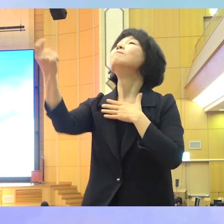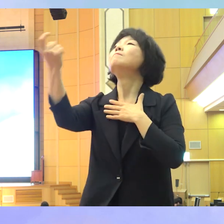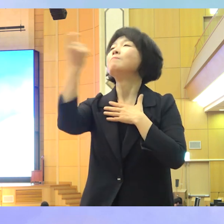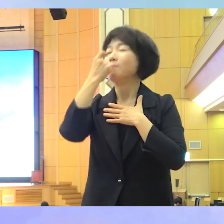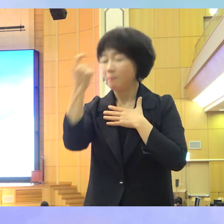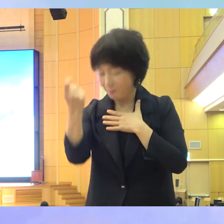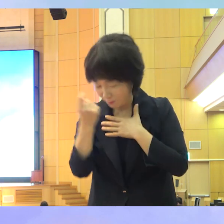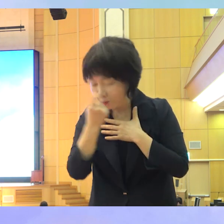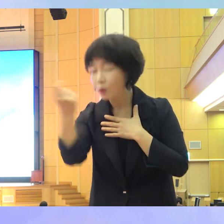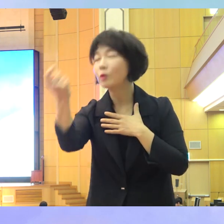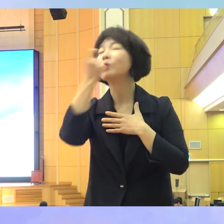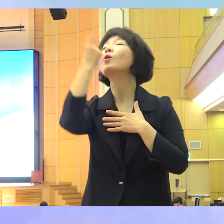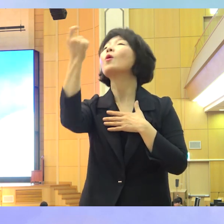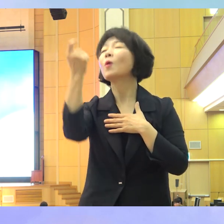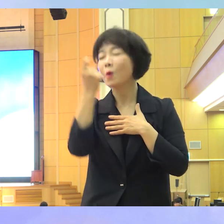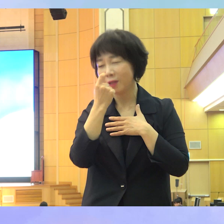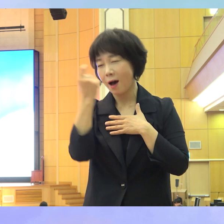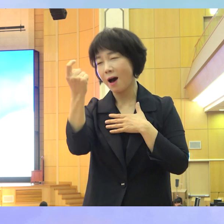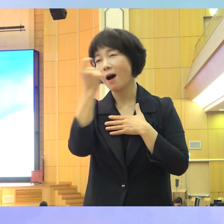늘